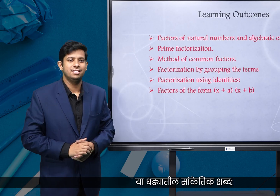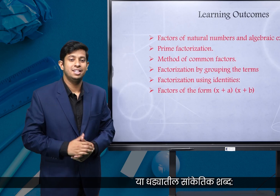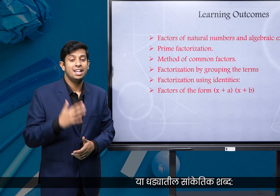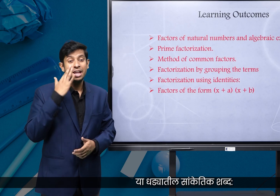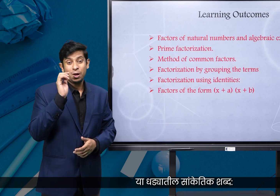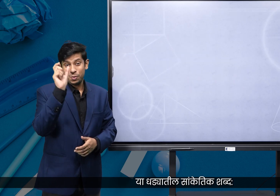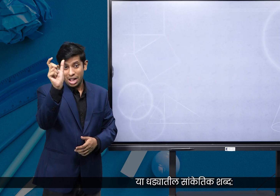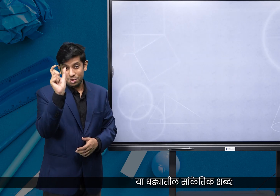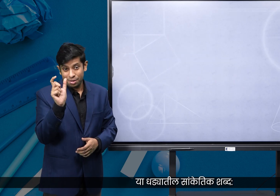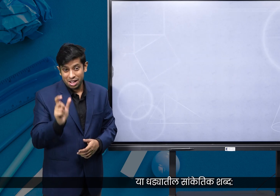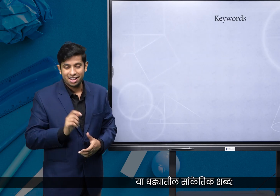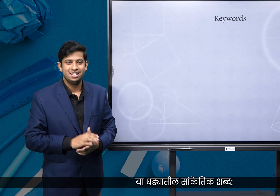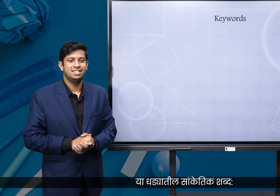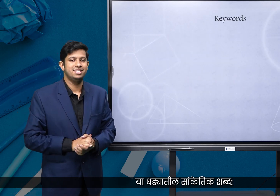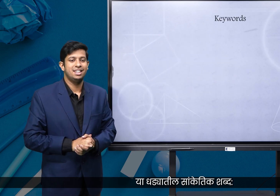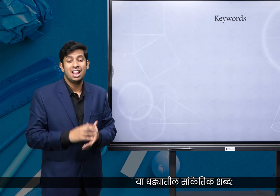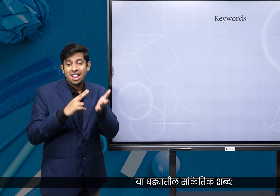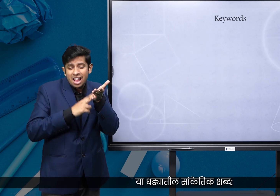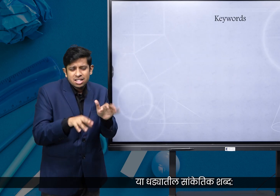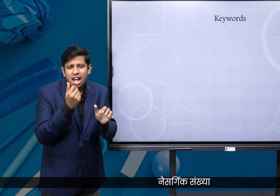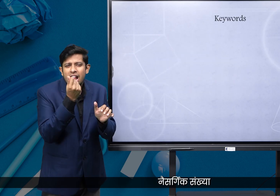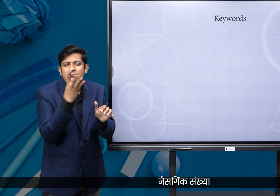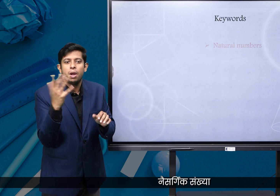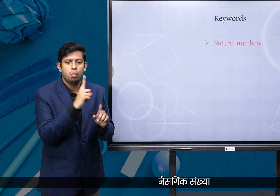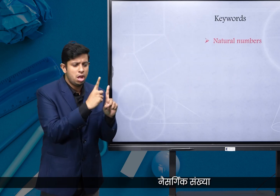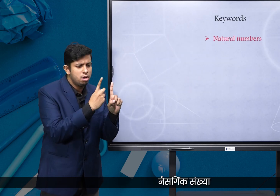या धड्यातील सांकेतिक शब्द: नैसर्गिक संख्या,